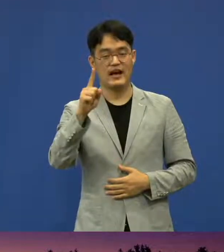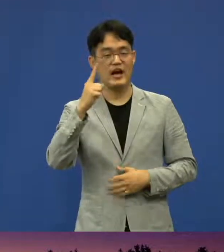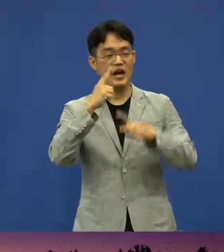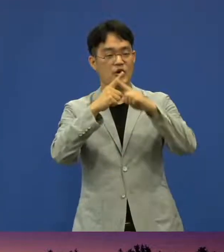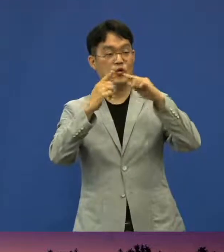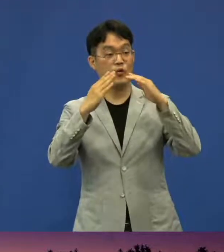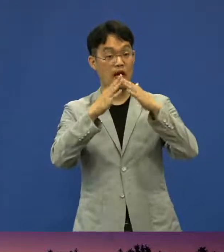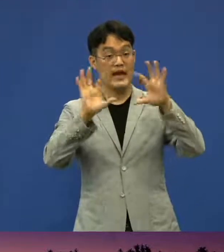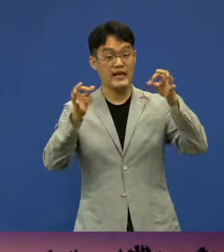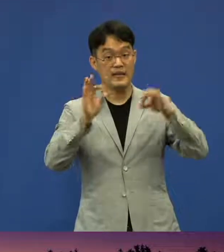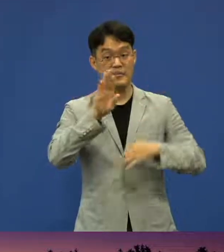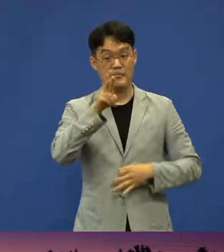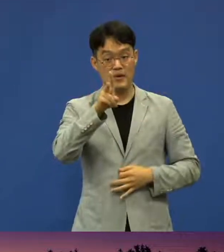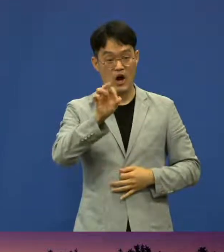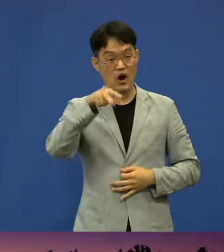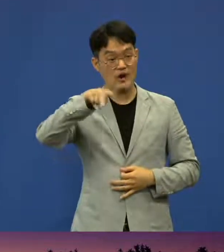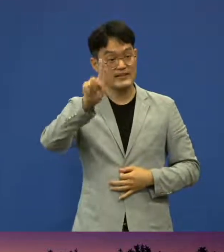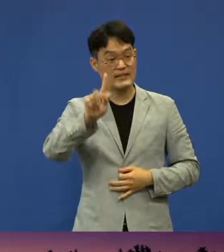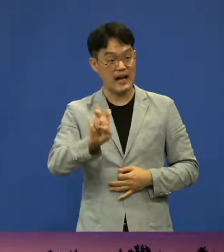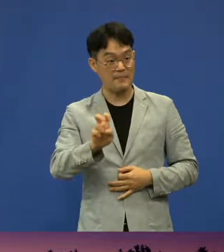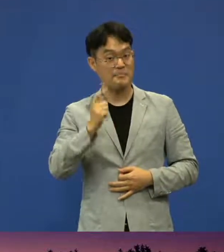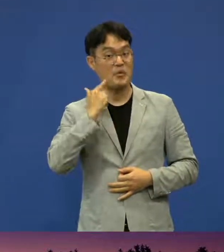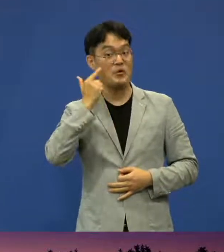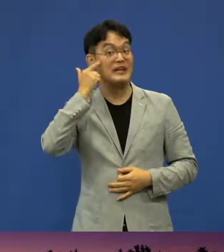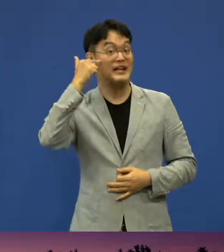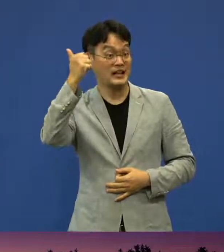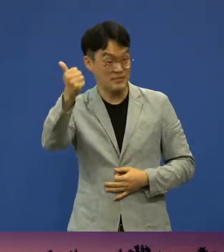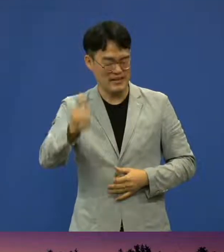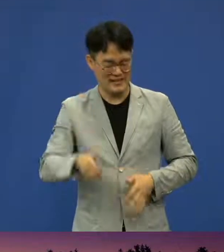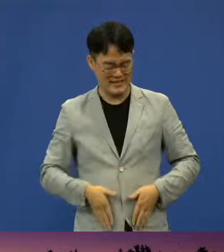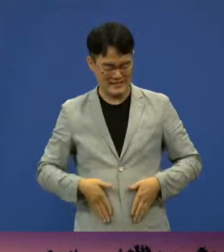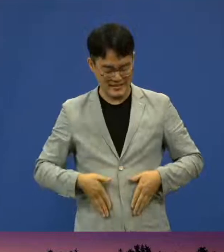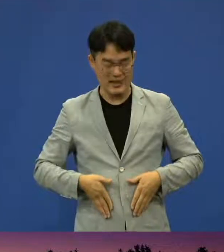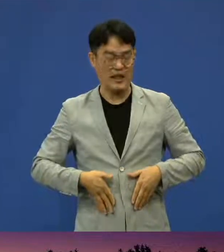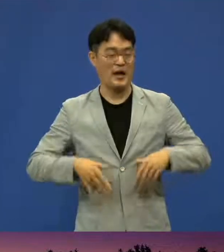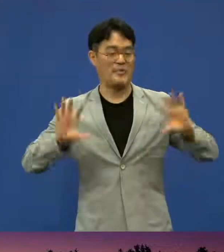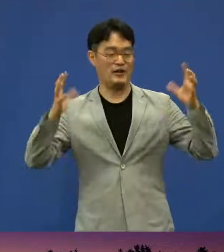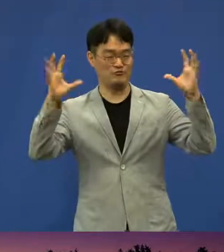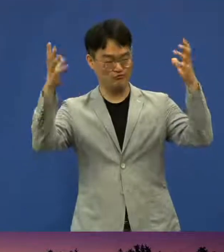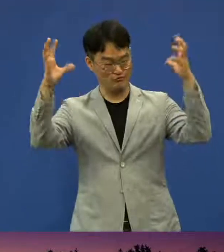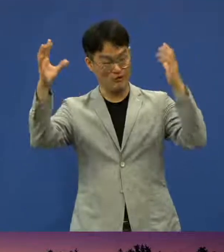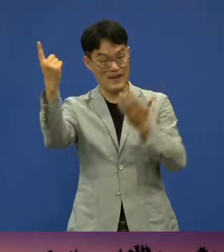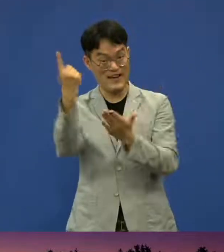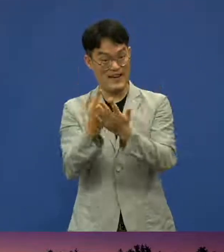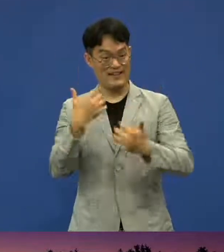담임 목사님이십니다. 따뜻한 사랑의 박수를 담아서 우리 목사님 모시도록 하겠습니다.